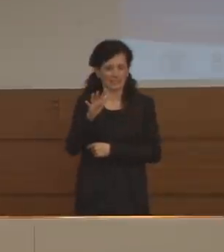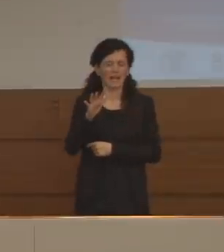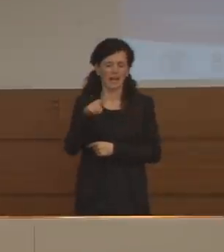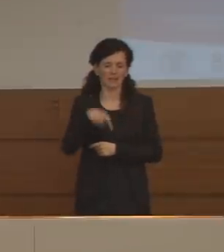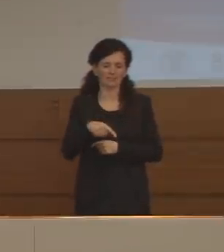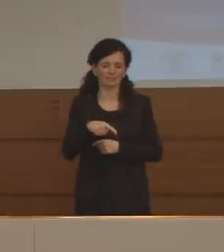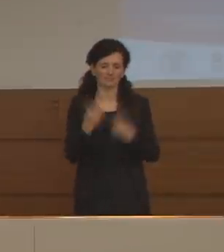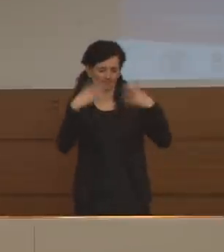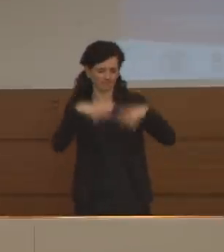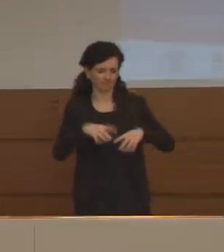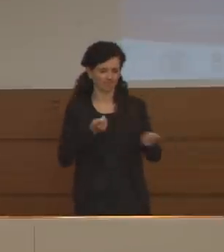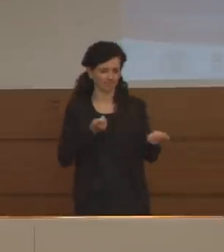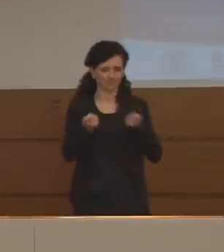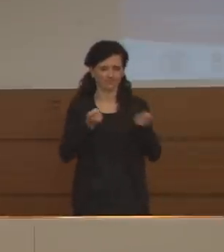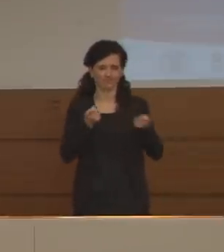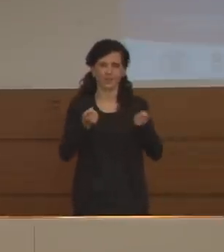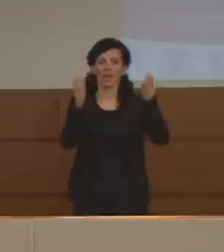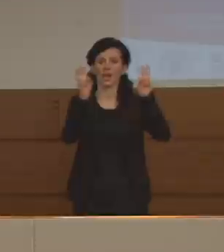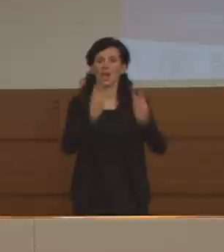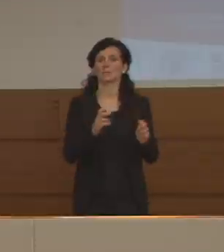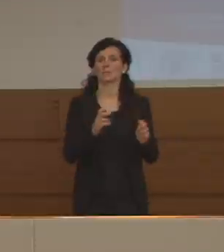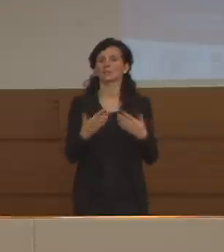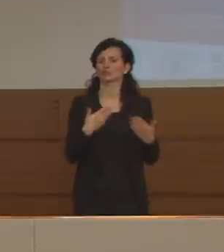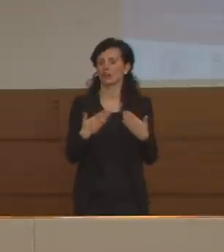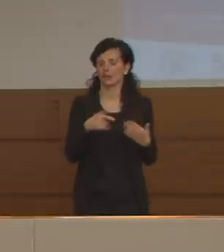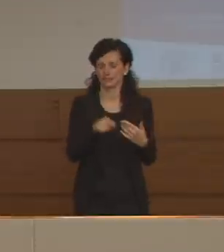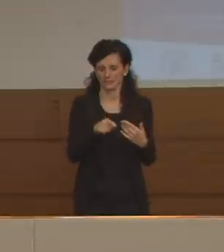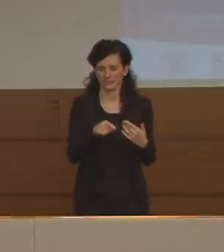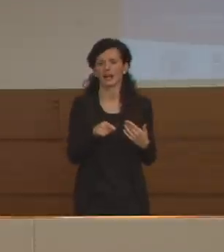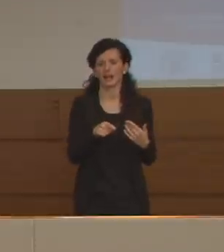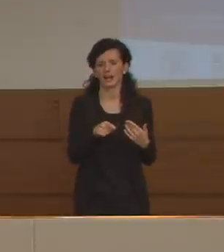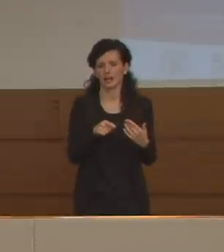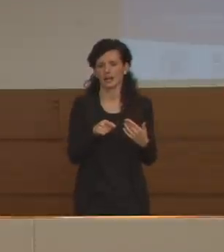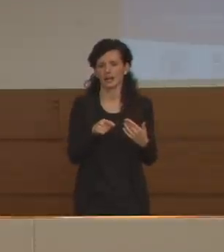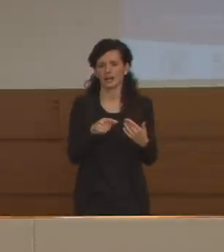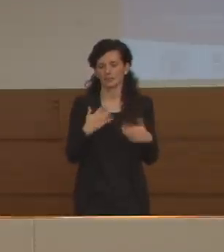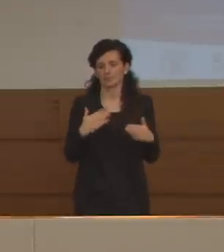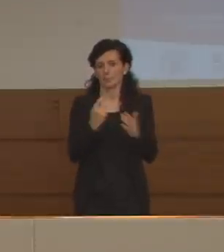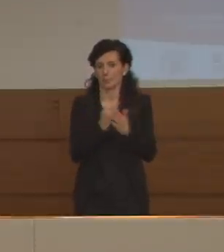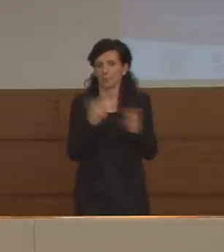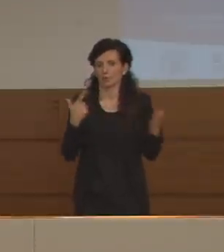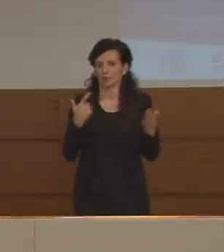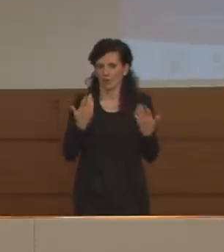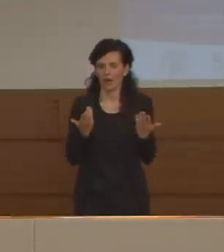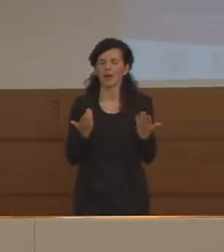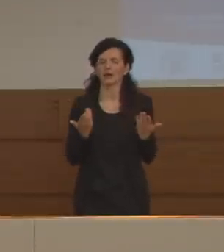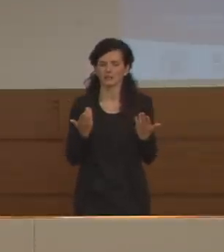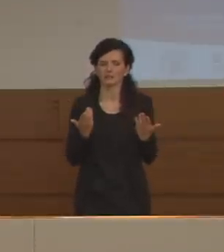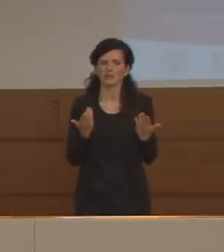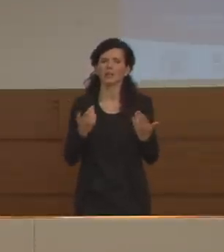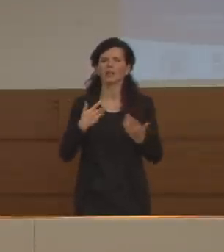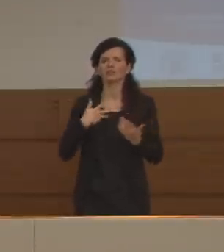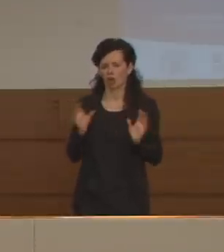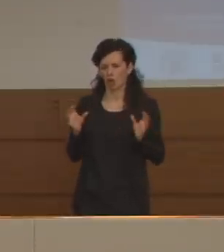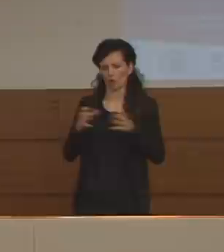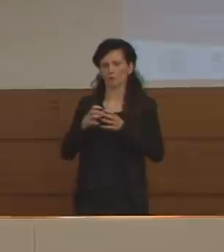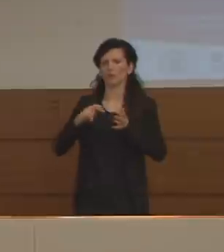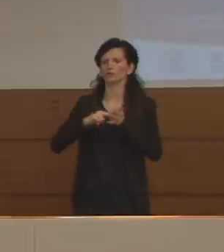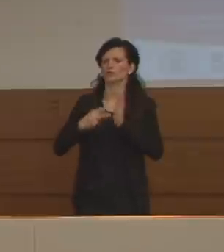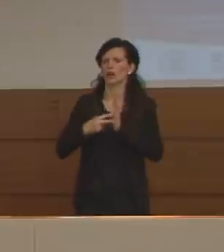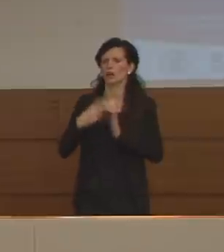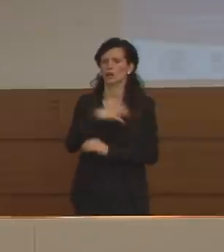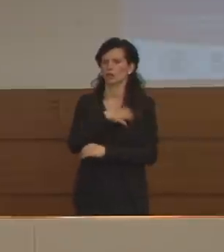questa gestione emergenziale che è una emergenza molto grande e noi abbiamo un comitato tecnico scientifico